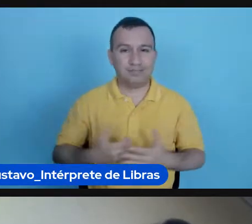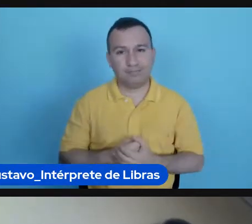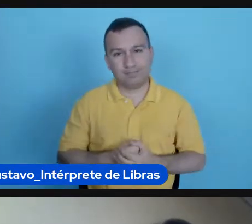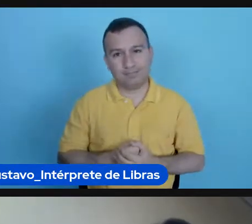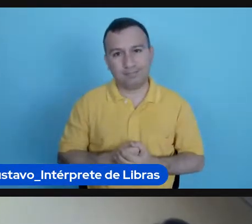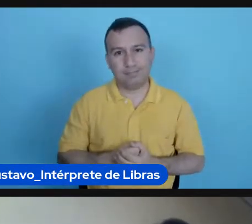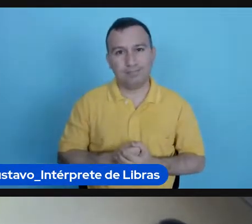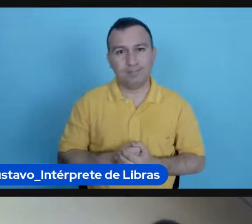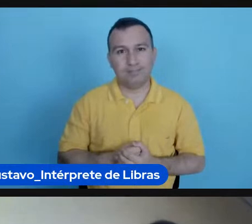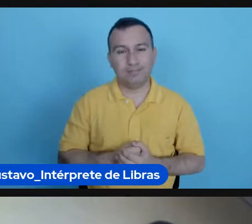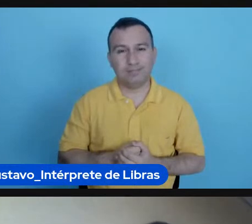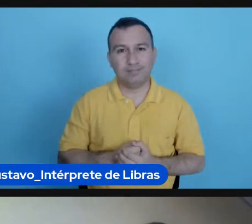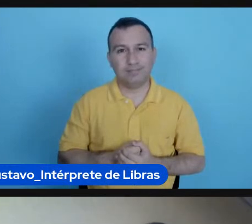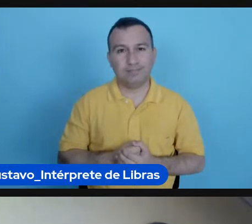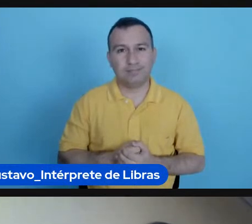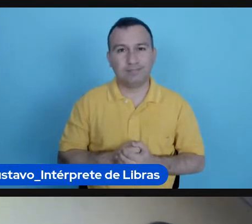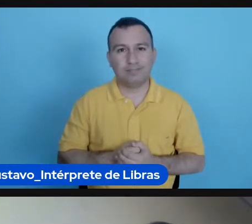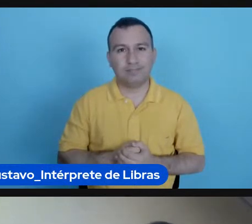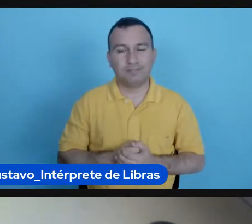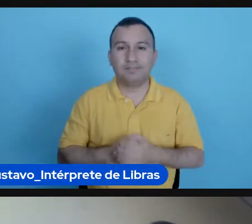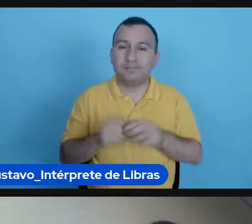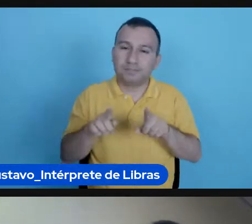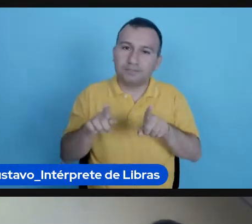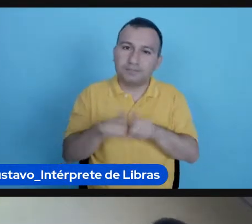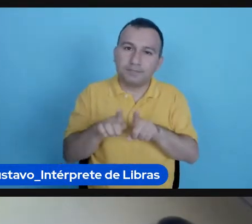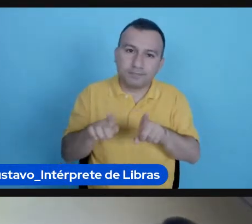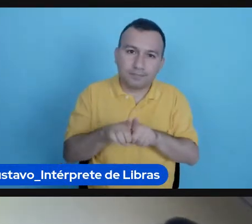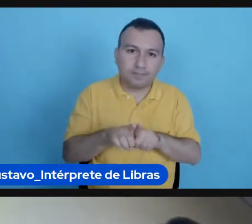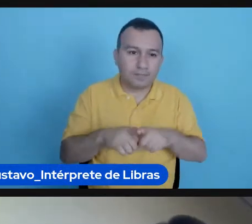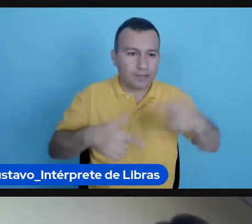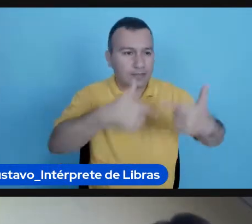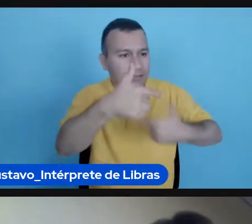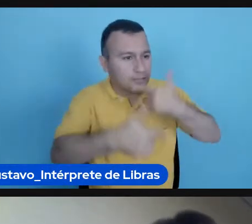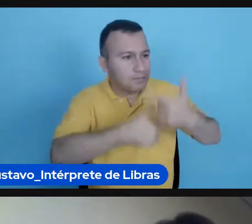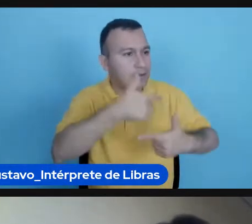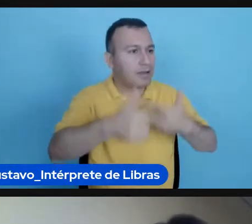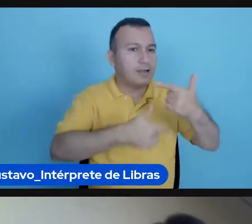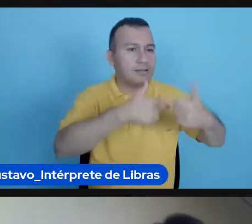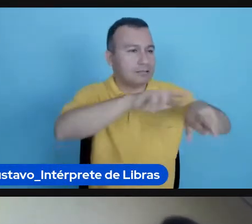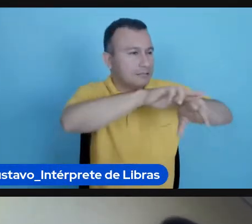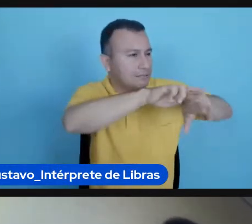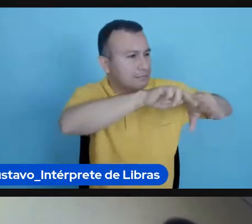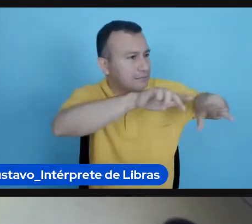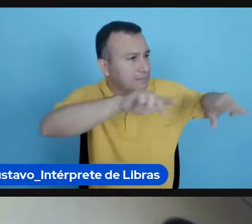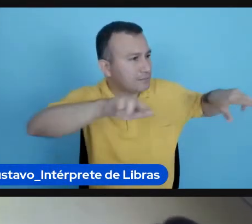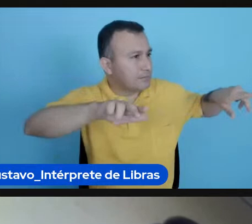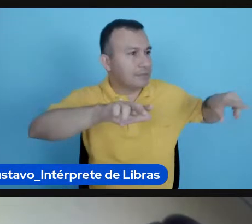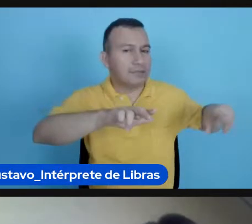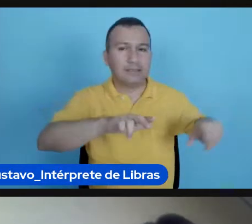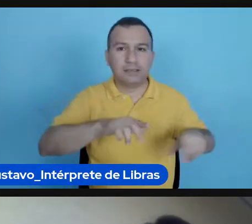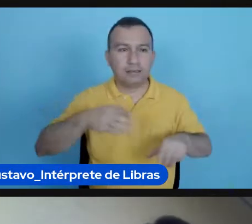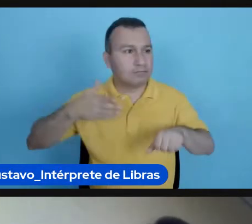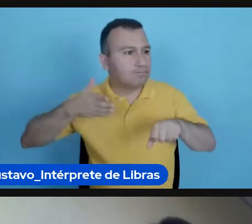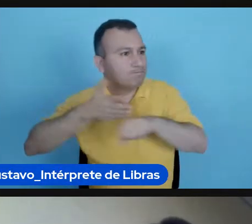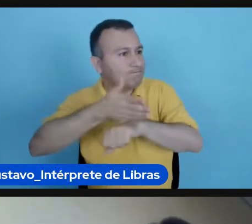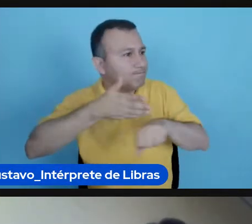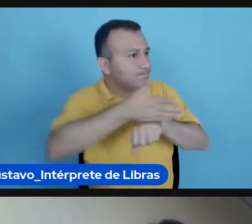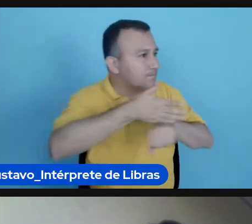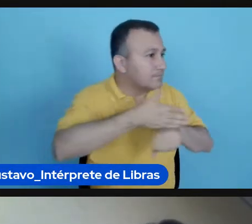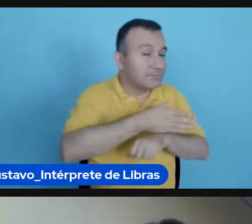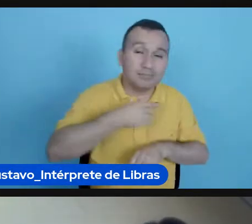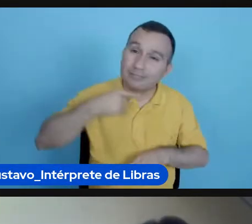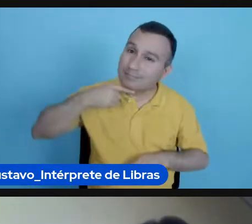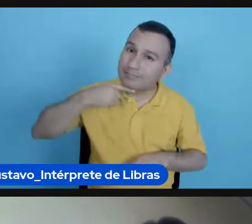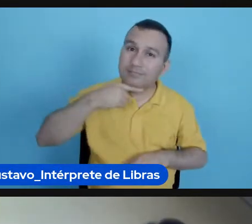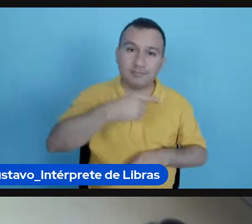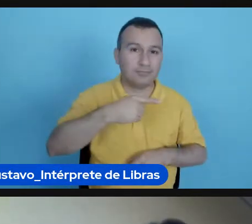aos serviços e bens, como você disse. E ela comenta, né? Será que esse sujeito